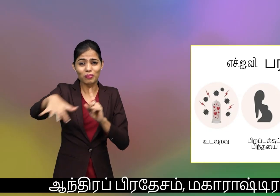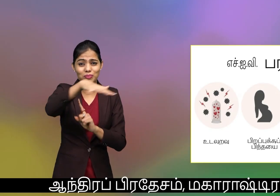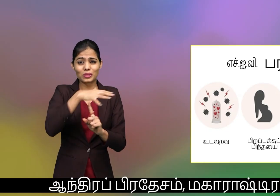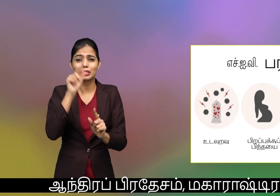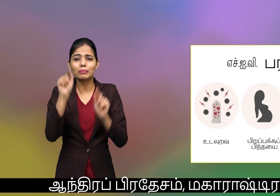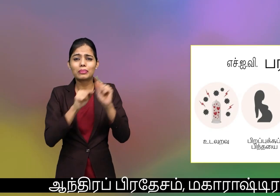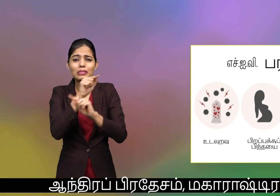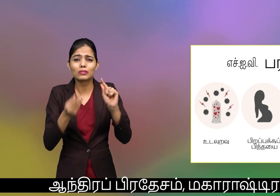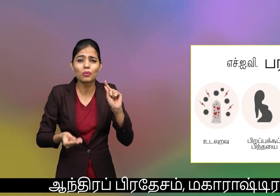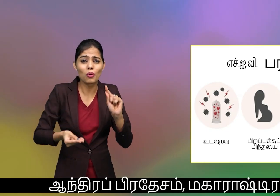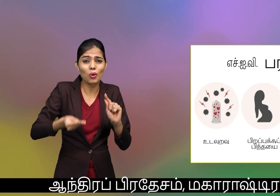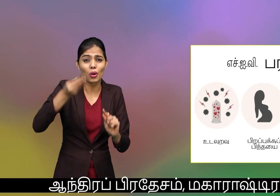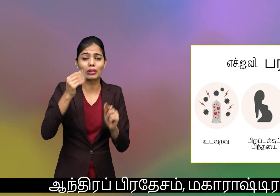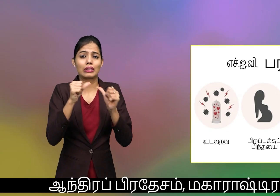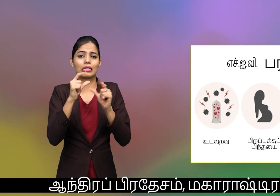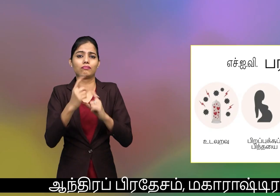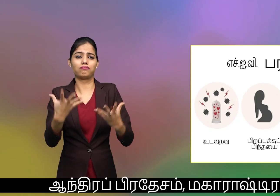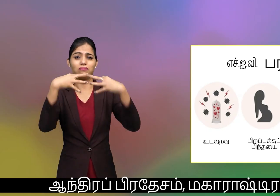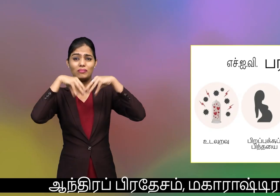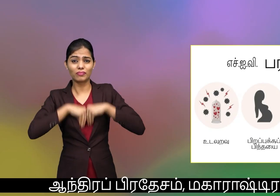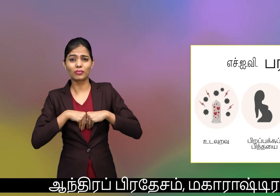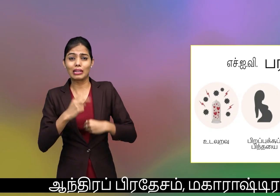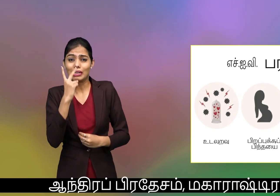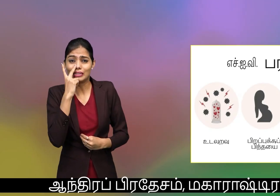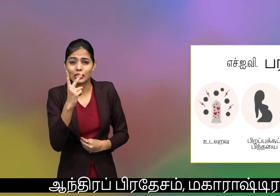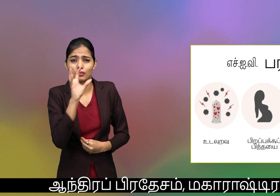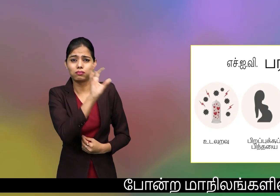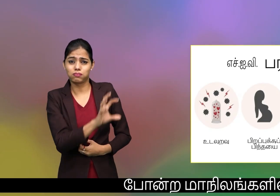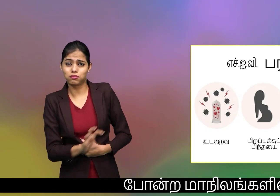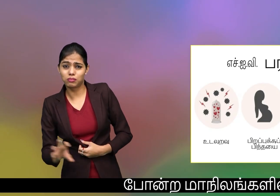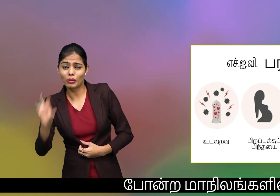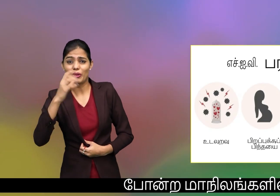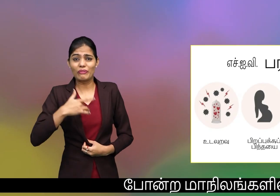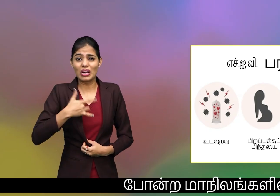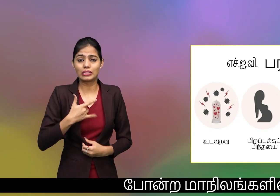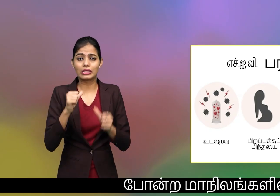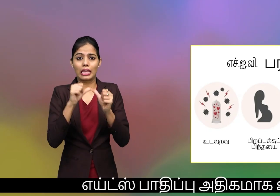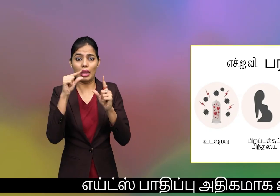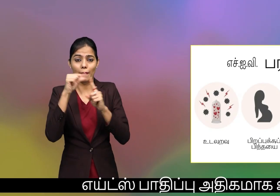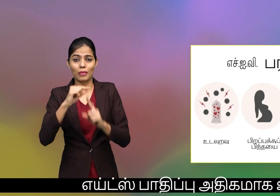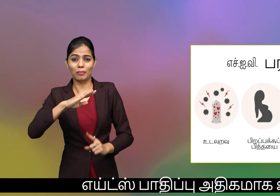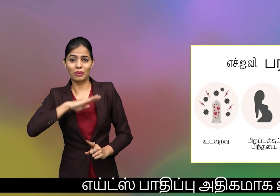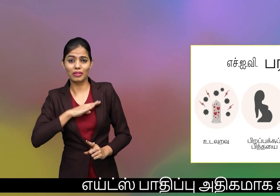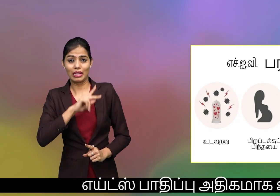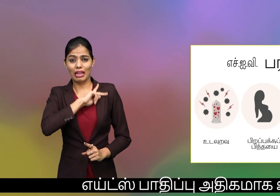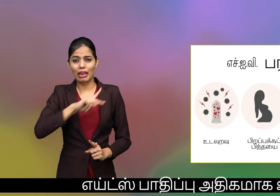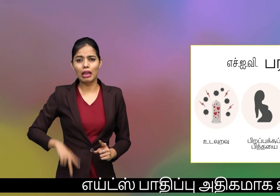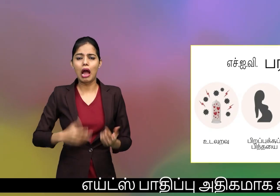ஆந்திர பிரதேசம், மகாராஷ்டிரா, கர்நாடகா போன்ற மாநிலங்களில் எய்ட்ஸ் பாதிப்பு அதிகமாக